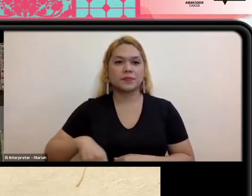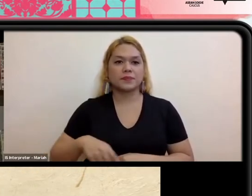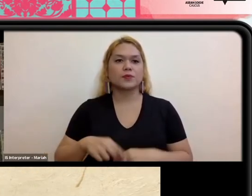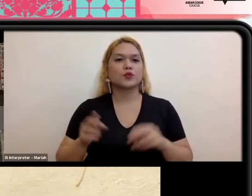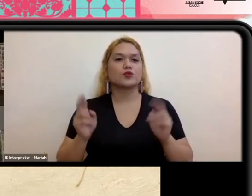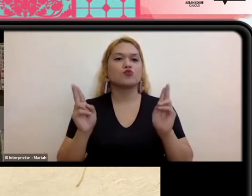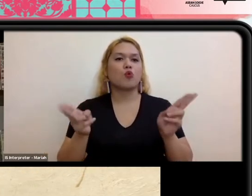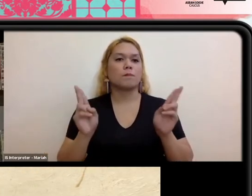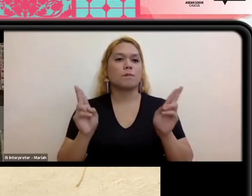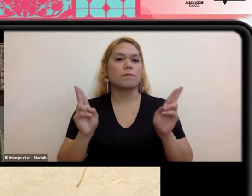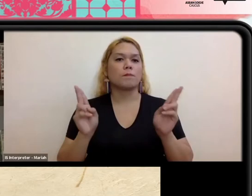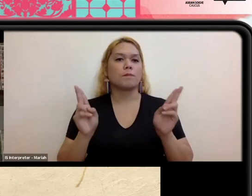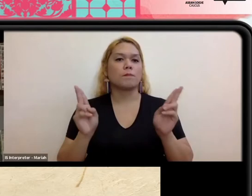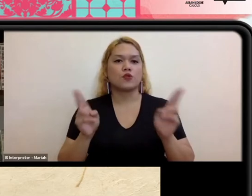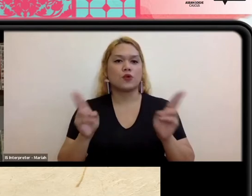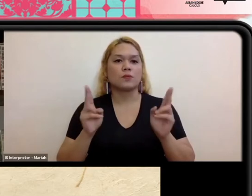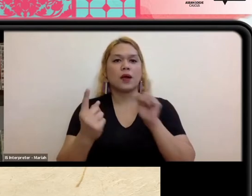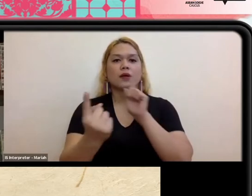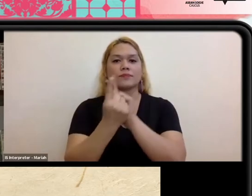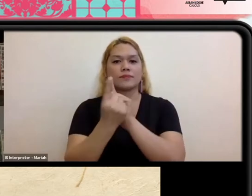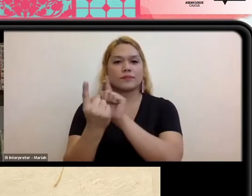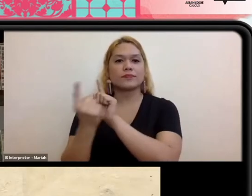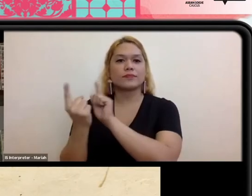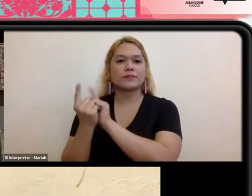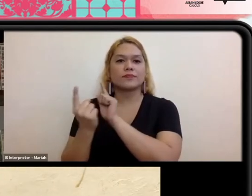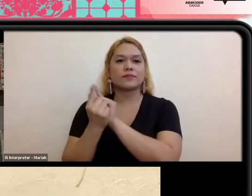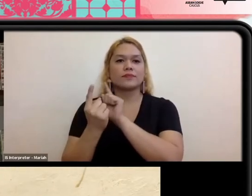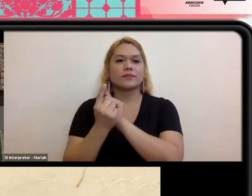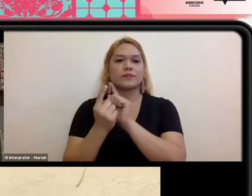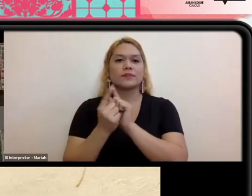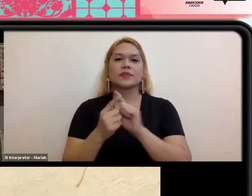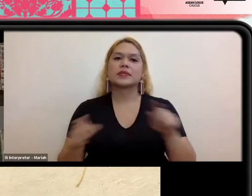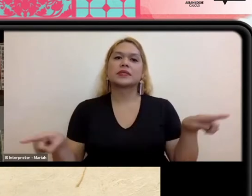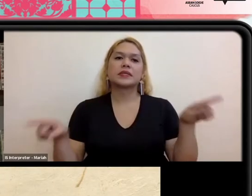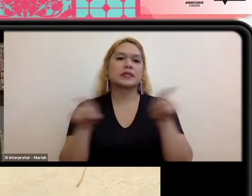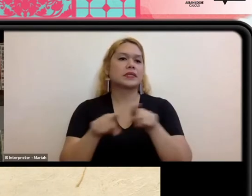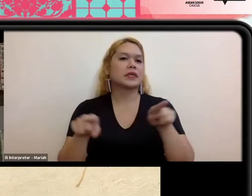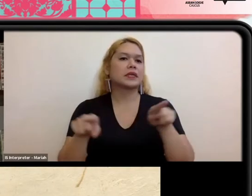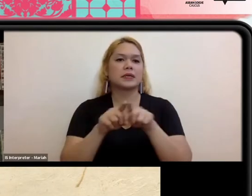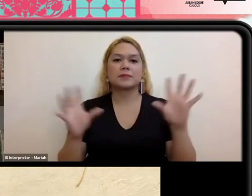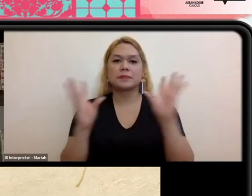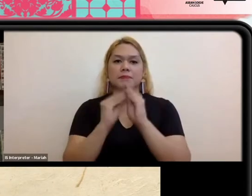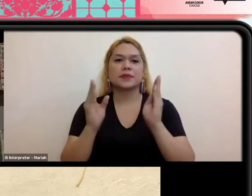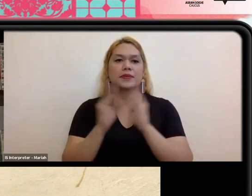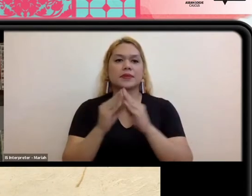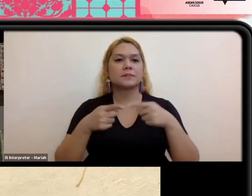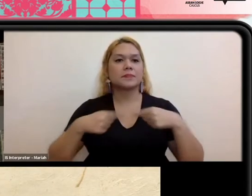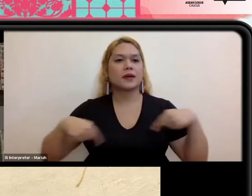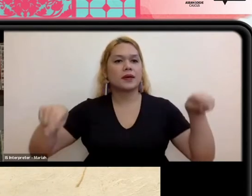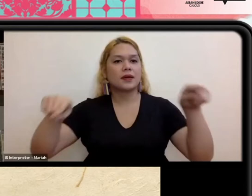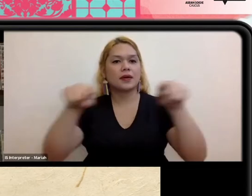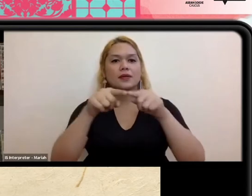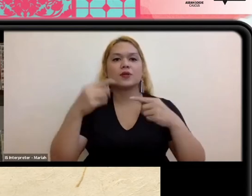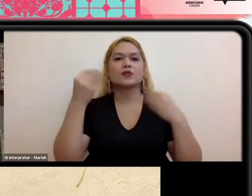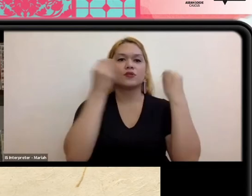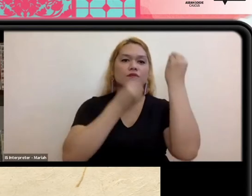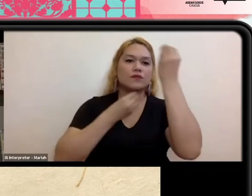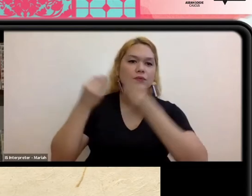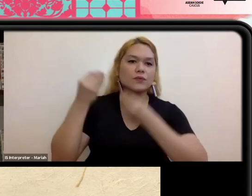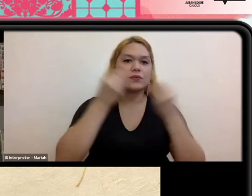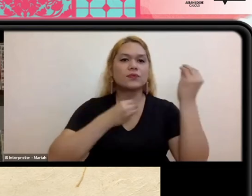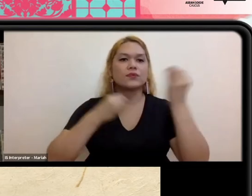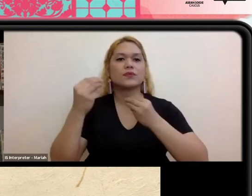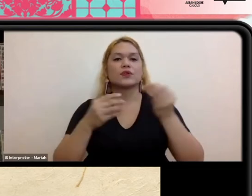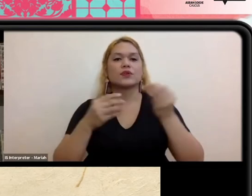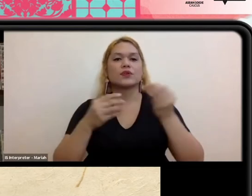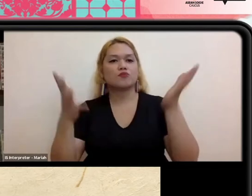walang kamatayang tagpuan. Manananghalian, magkukwentuhan, magrereklamo tungkol sa kani-kaniyang